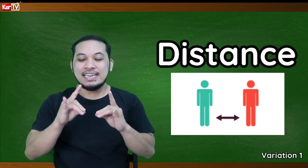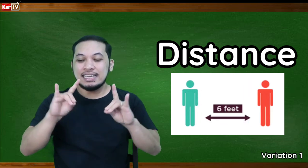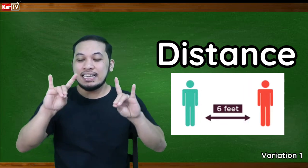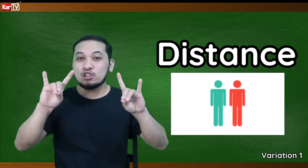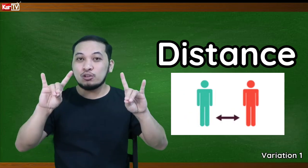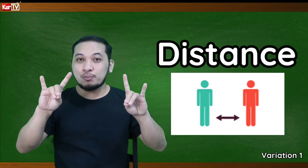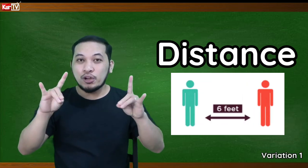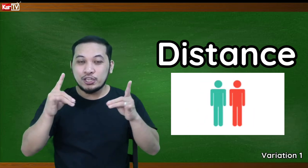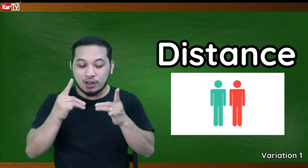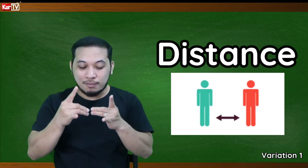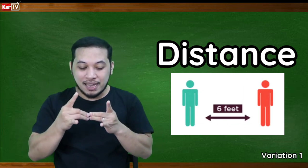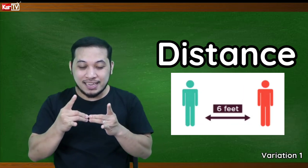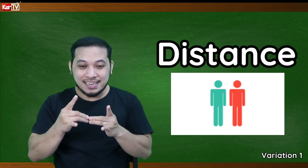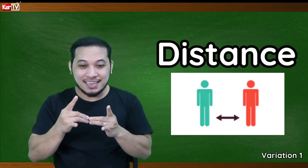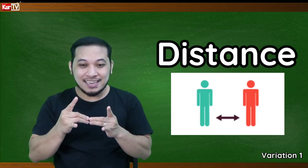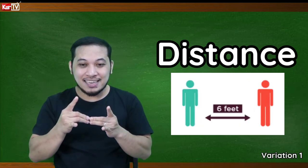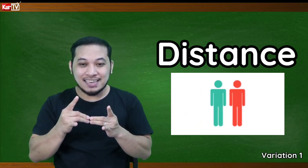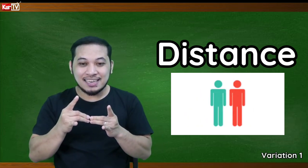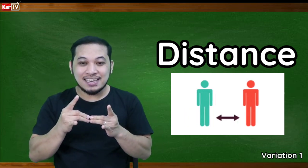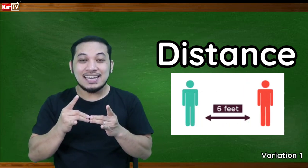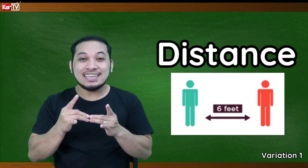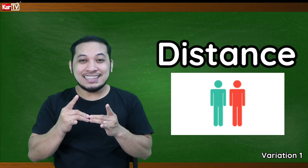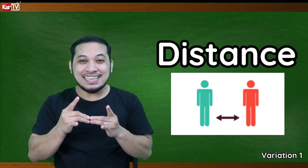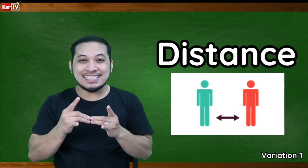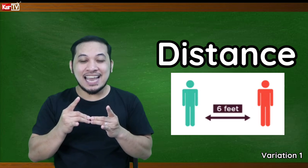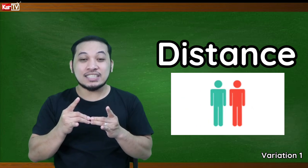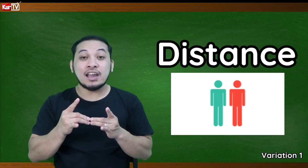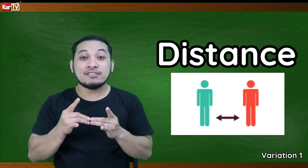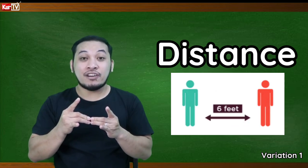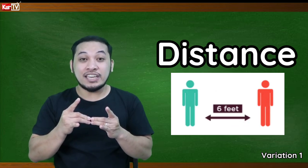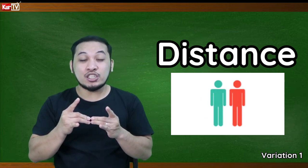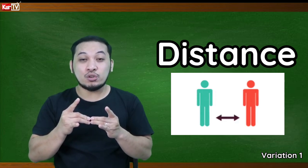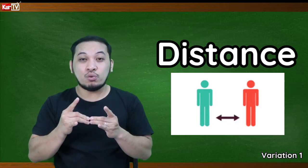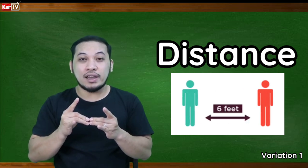Ganito nyo po ang inyong kamay. Distance. Variation 1.